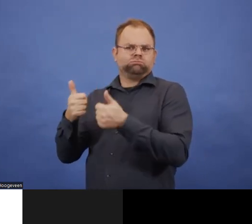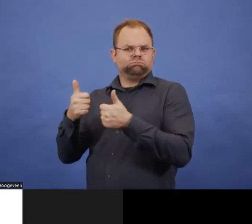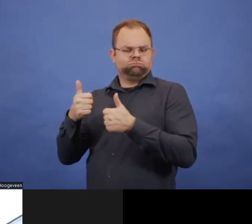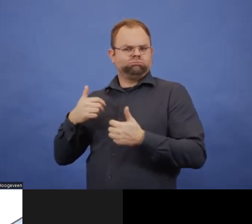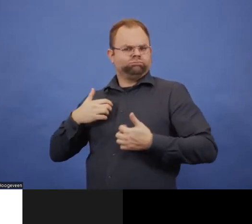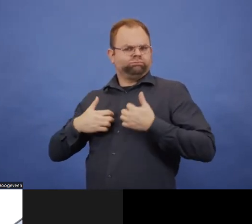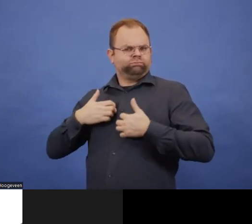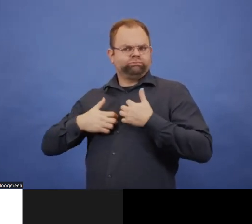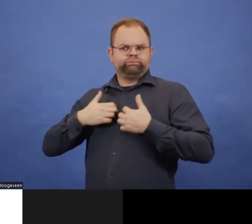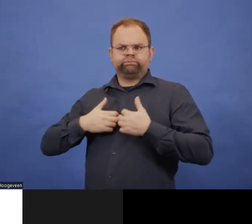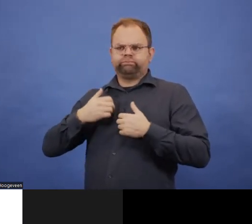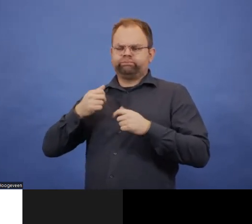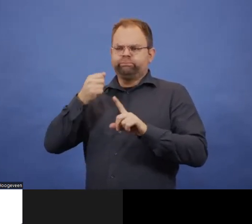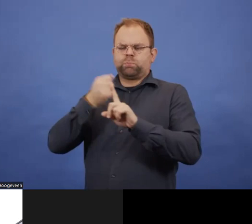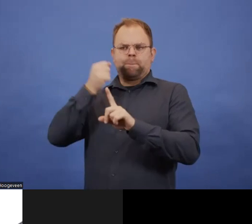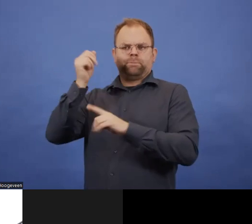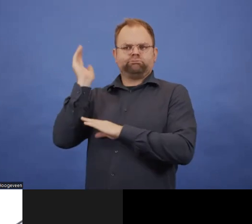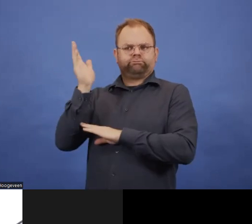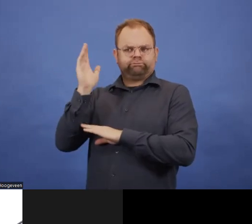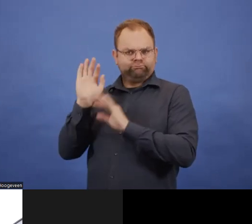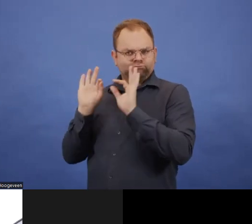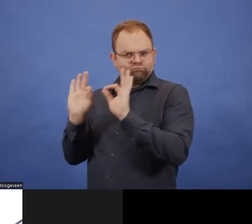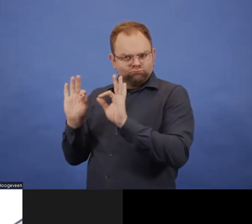Creo que es una muy bueno.